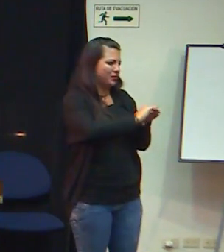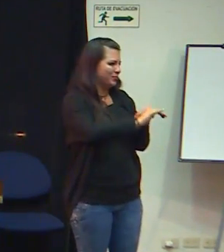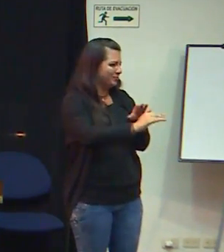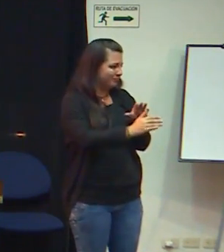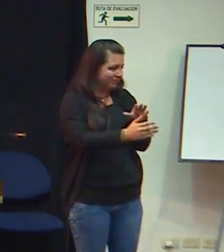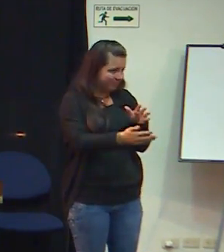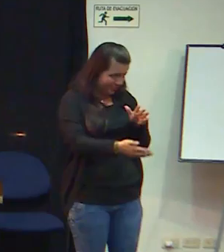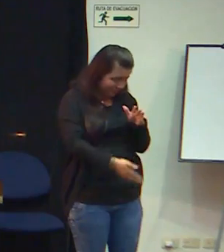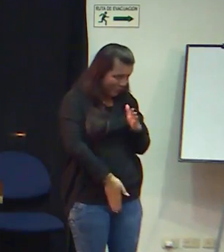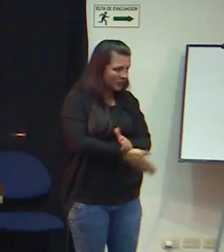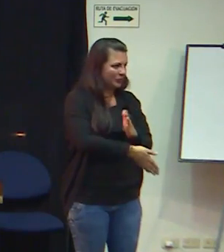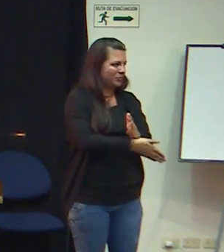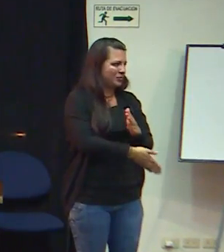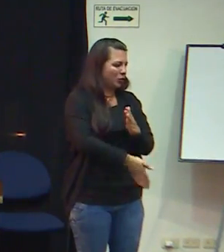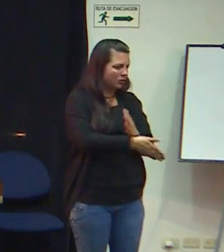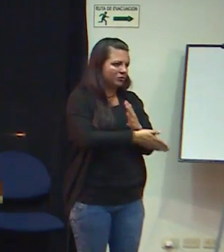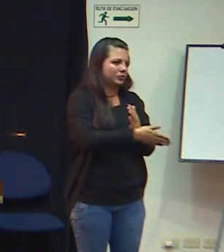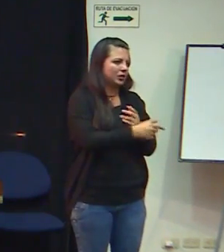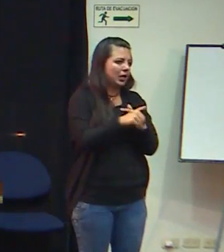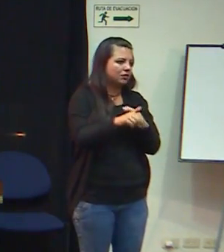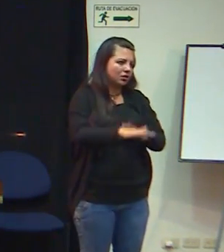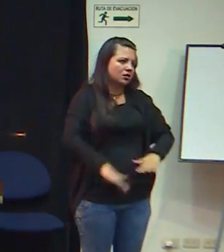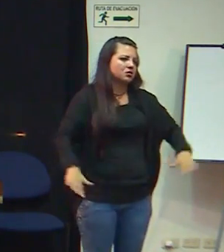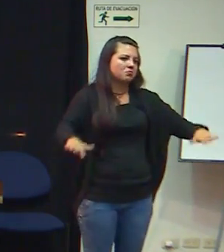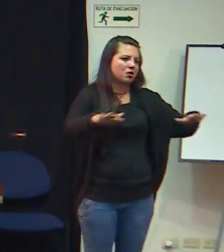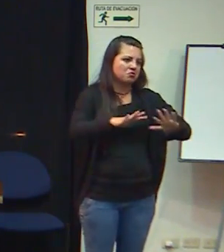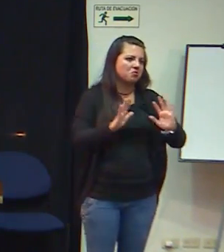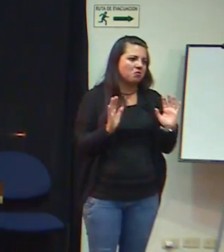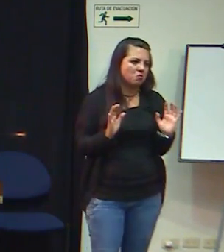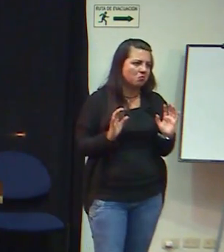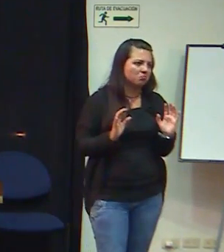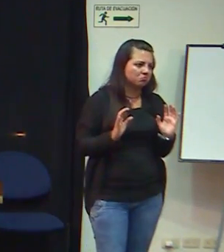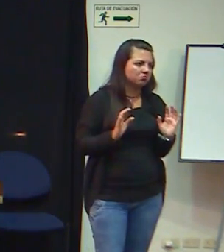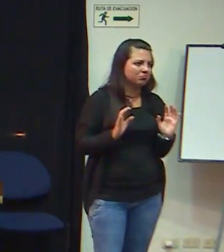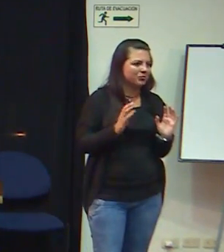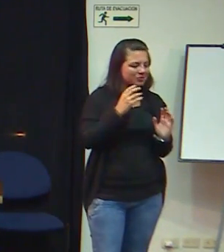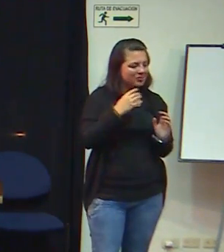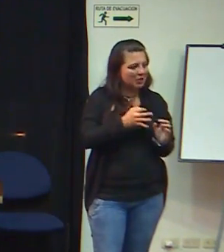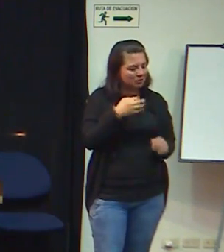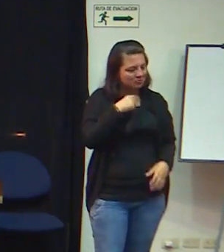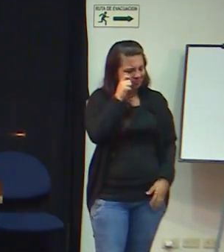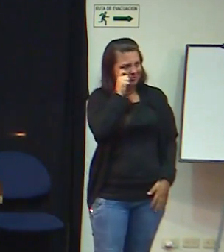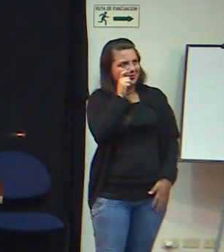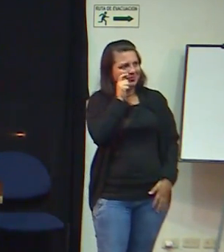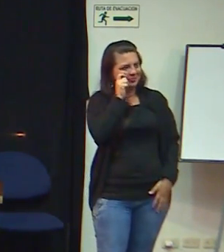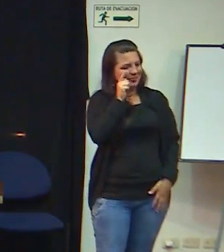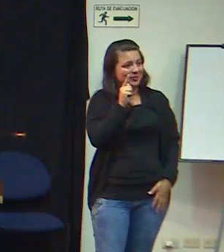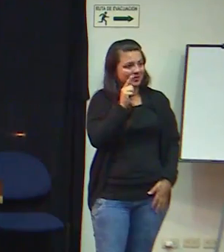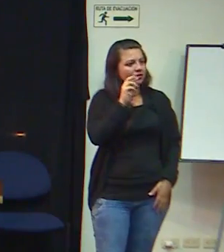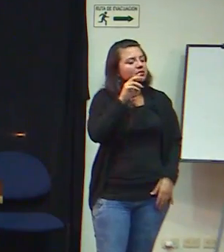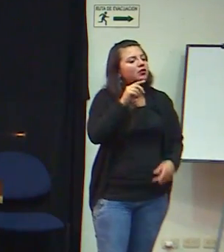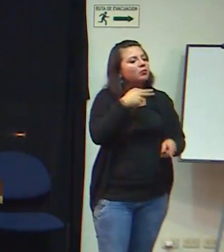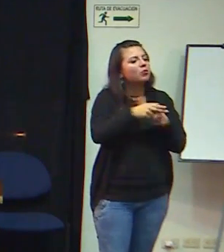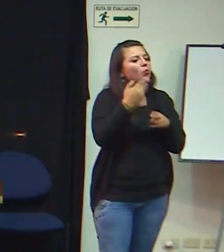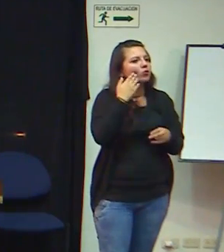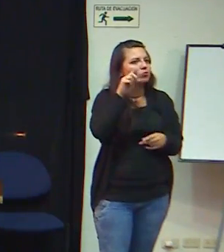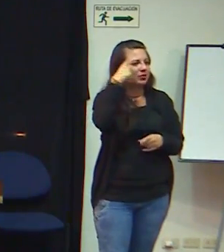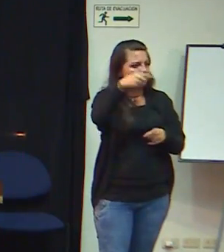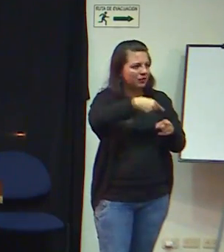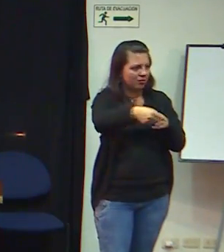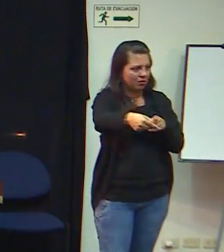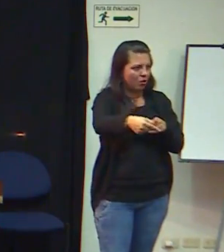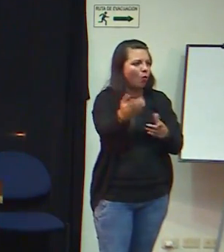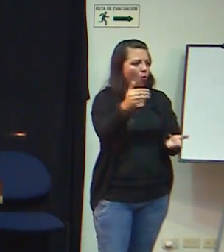sigamos. Este ha sido un espacio que cada día me sorprendo yo. El próximo va a ser dentro de 8 días y